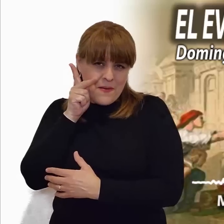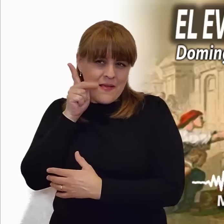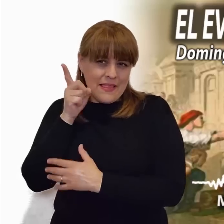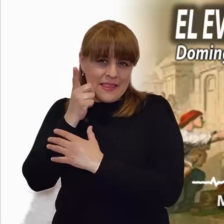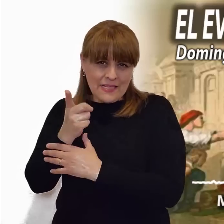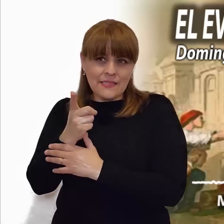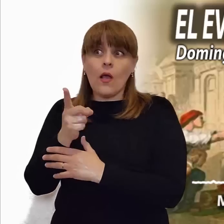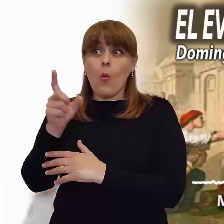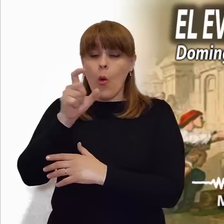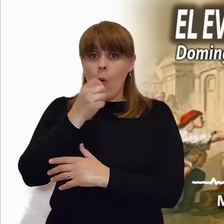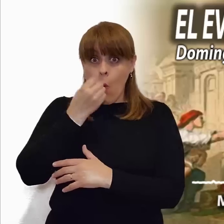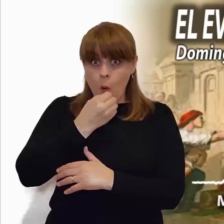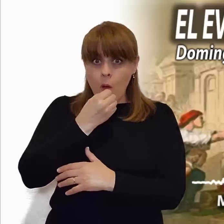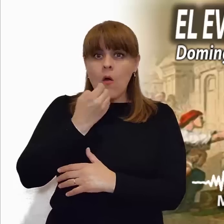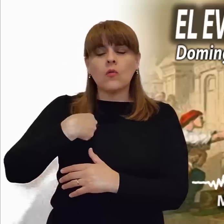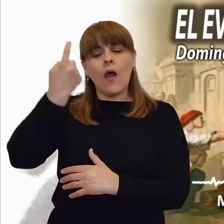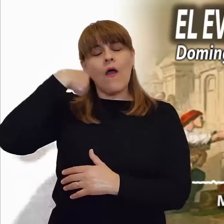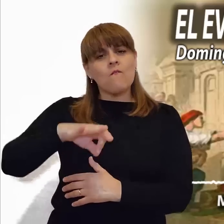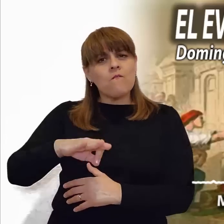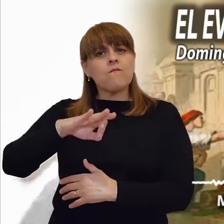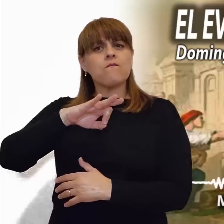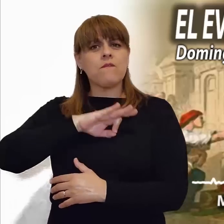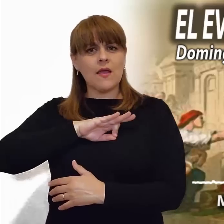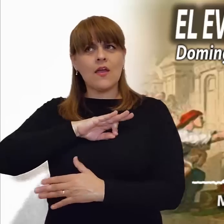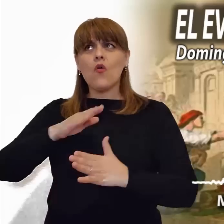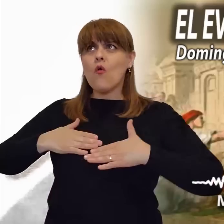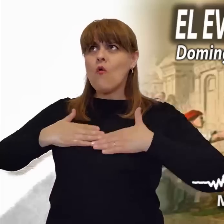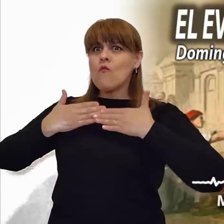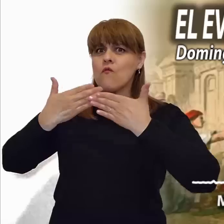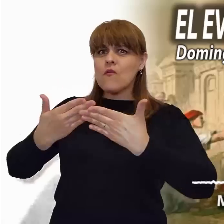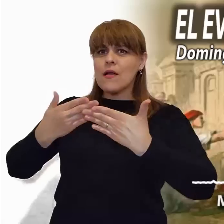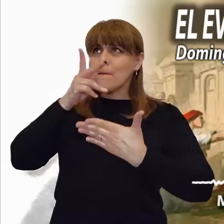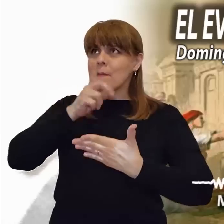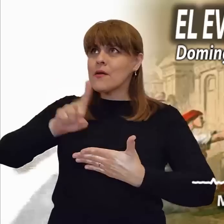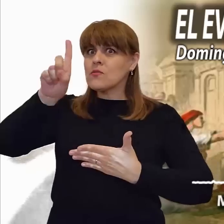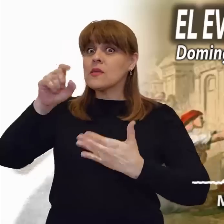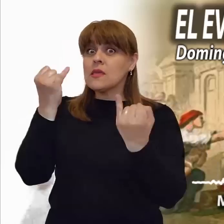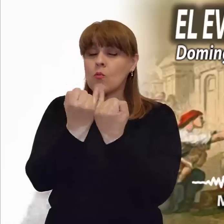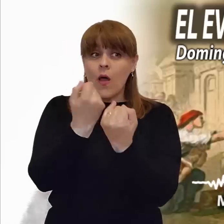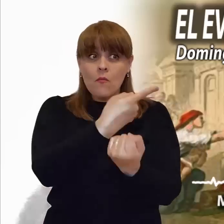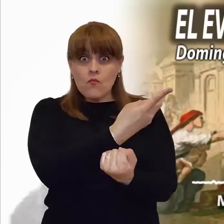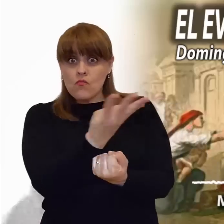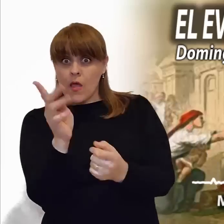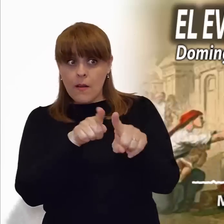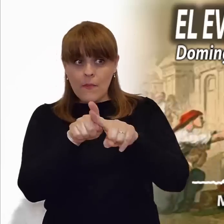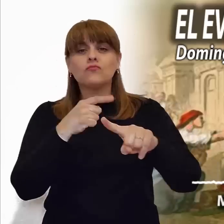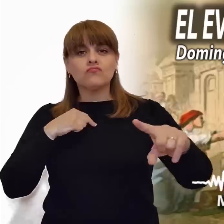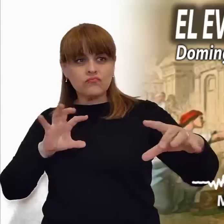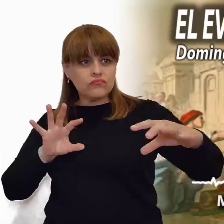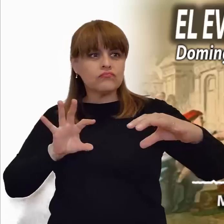hace vivir con fe y confianza en el Padre y en solidaridad incondicional con los